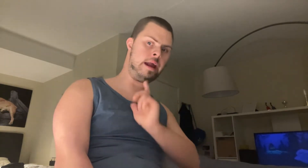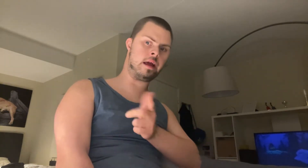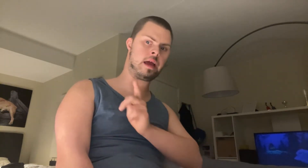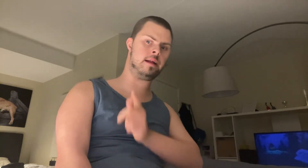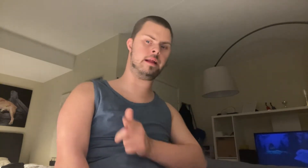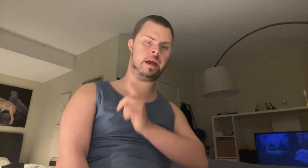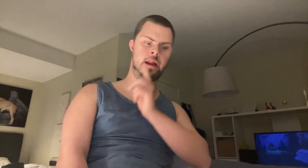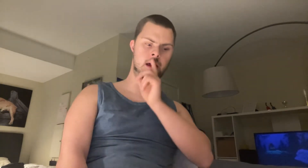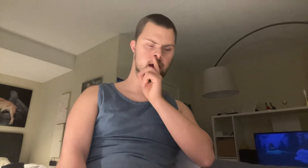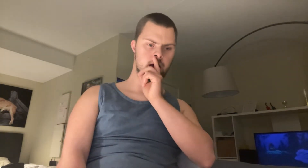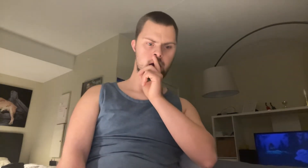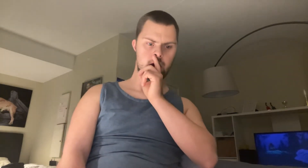eller kanske till